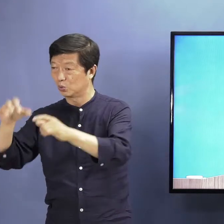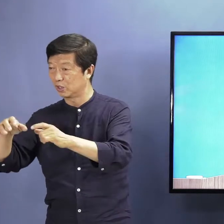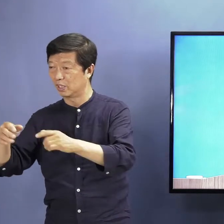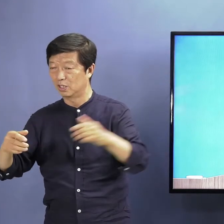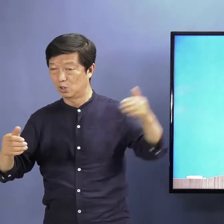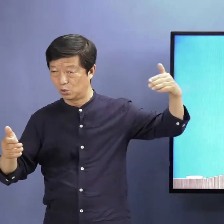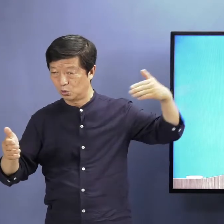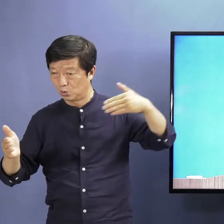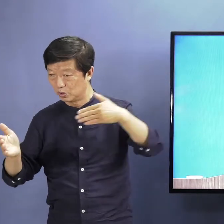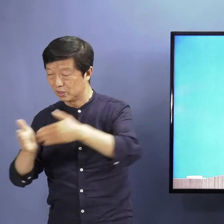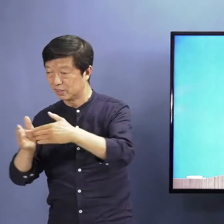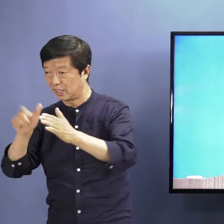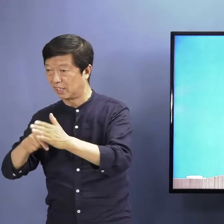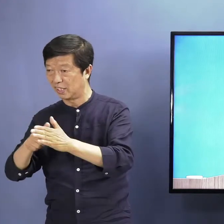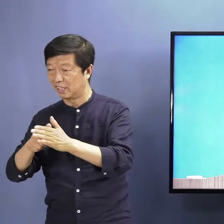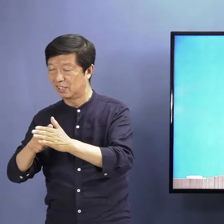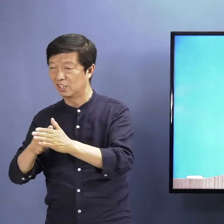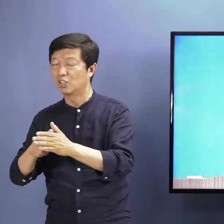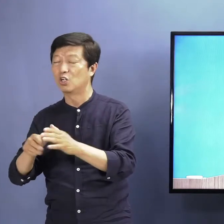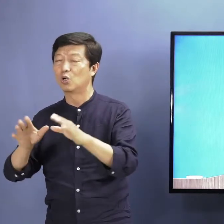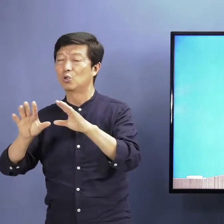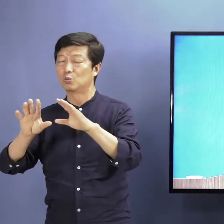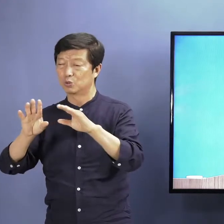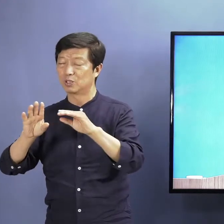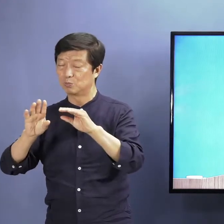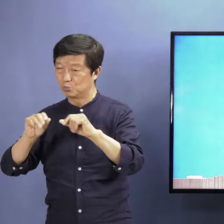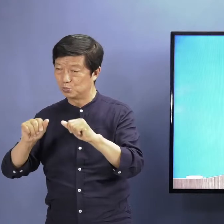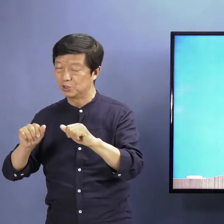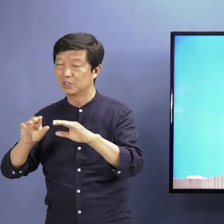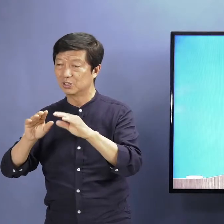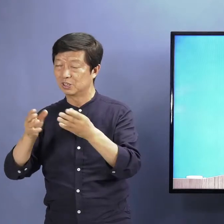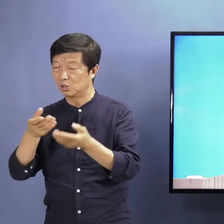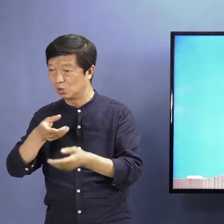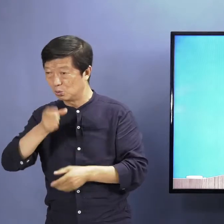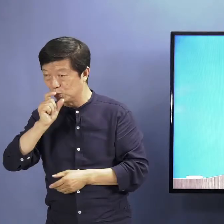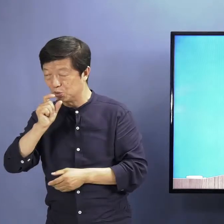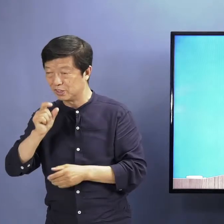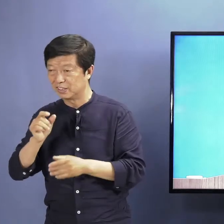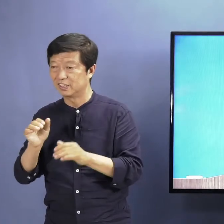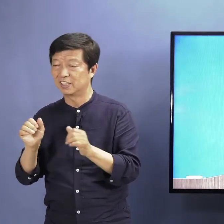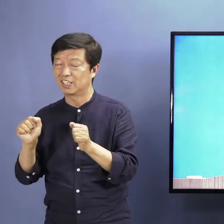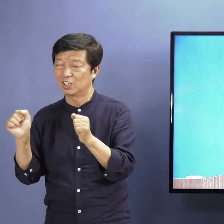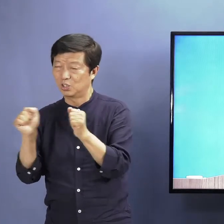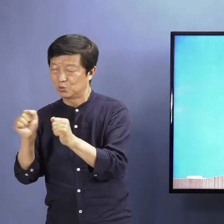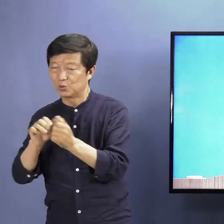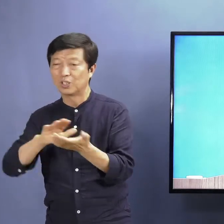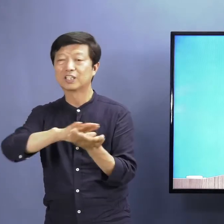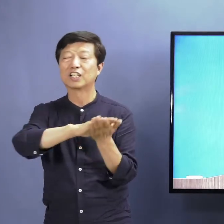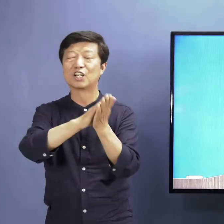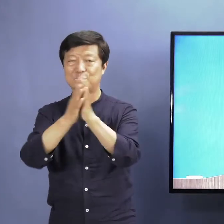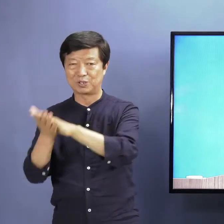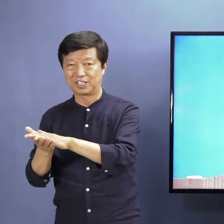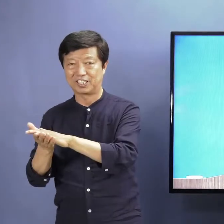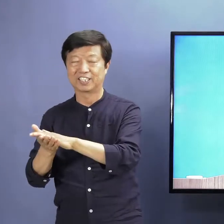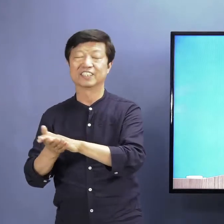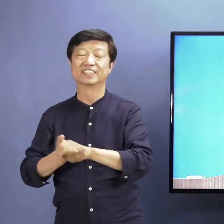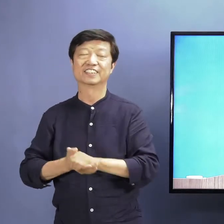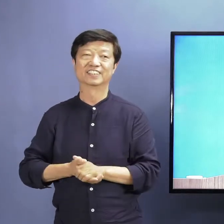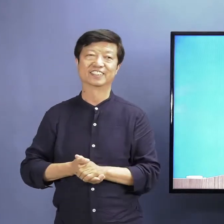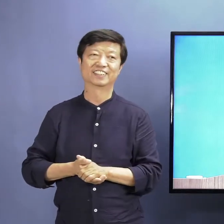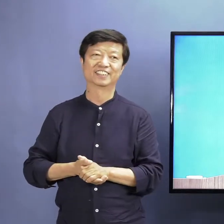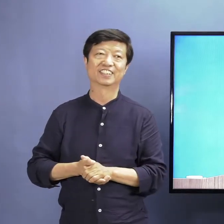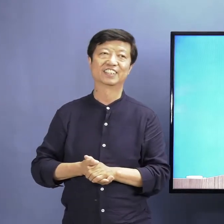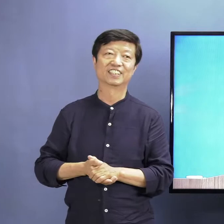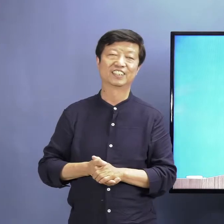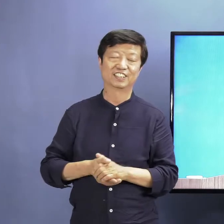미지근해진 그것을 갖다가 비유로 이렇게 또 이야기하신 것이다 라는 그런 해석도 있습니다. 여하튼 간에 이 말씀의